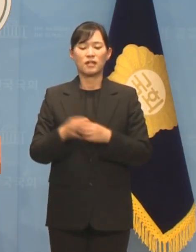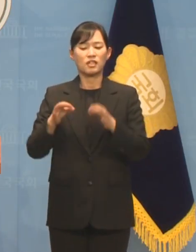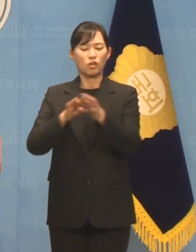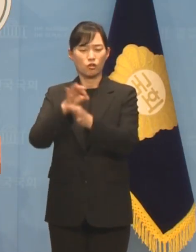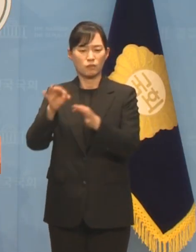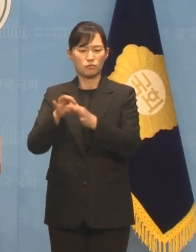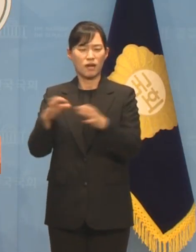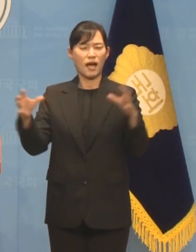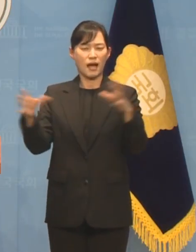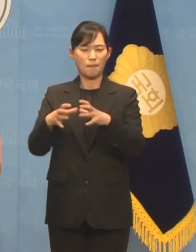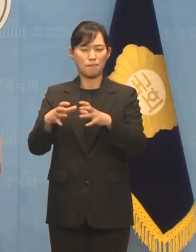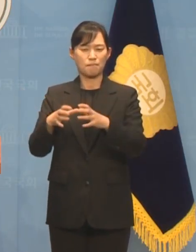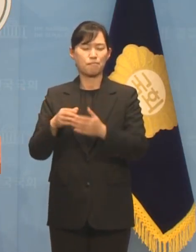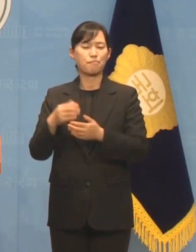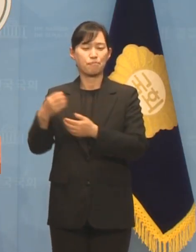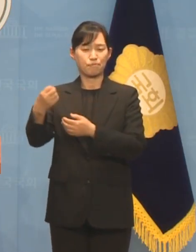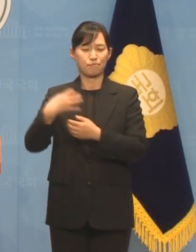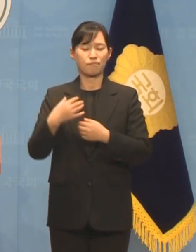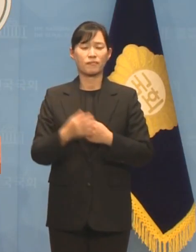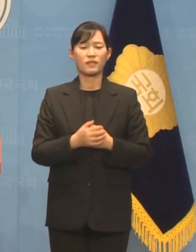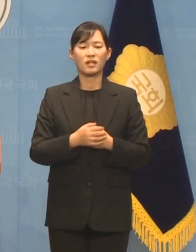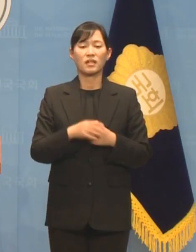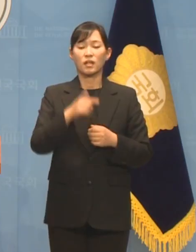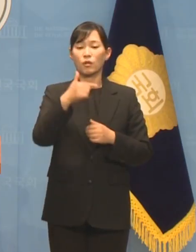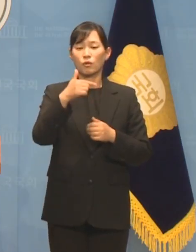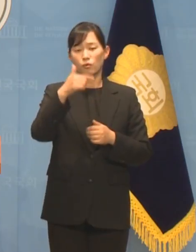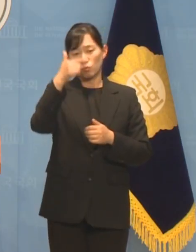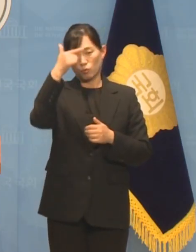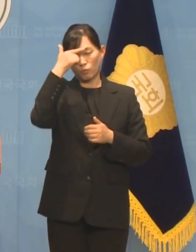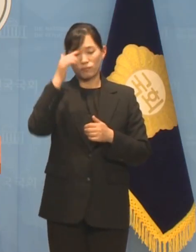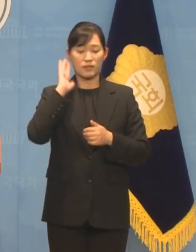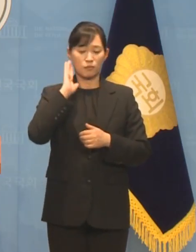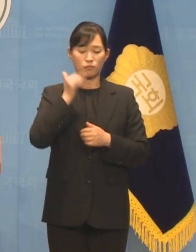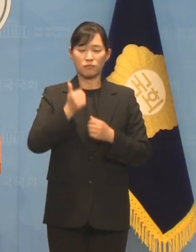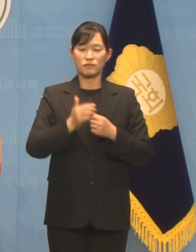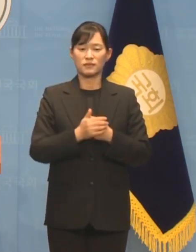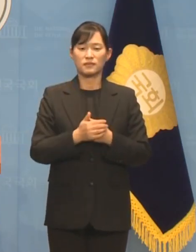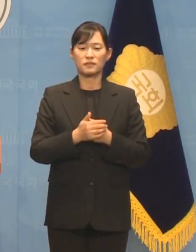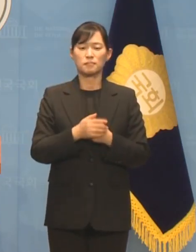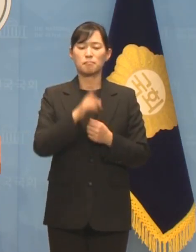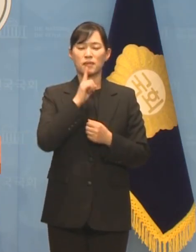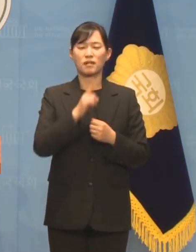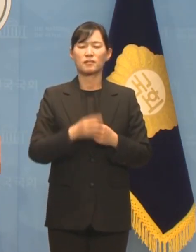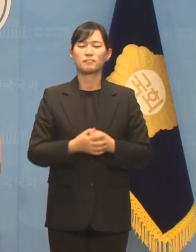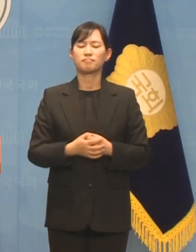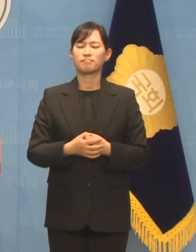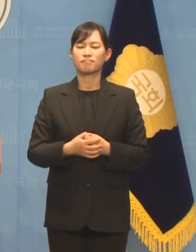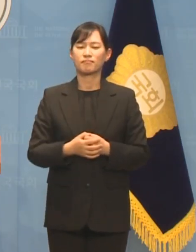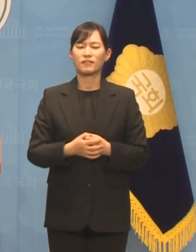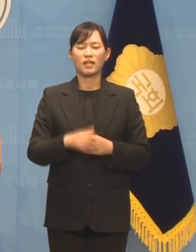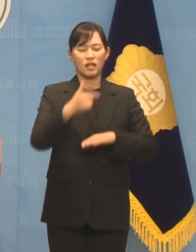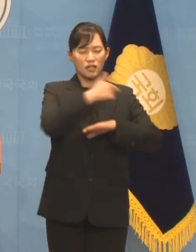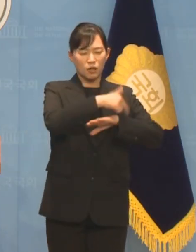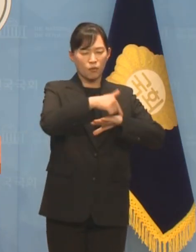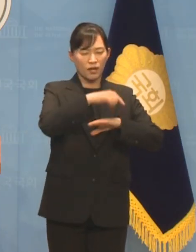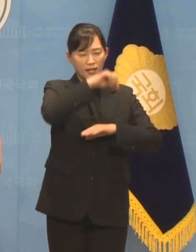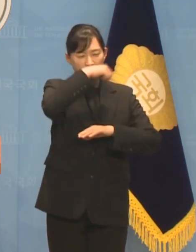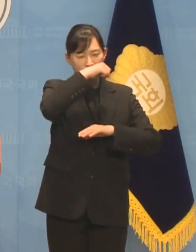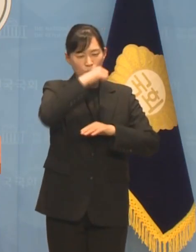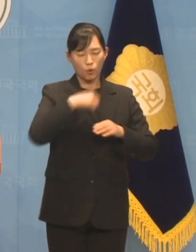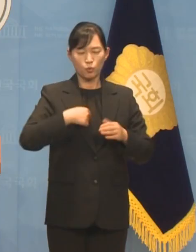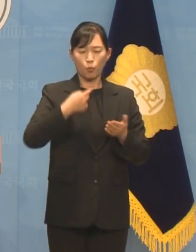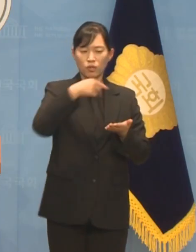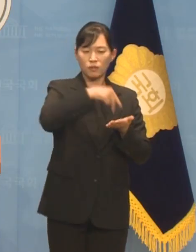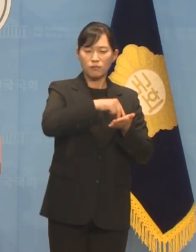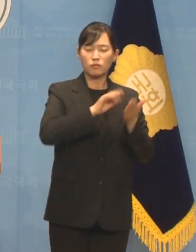재정경제부와 통합하는 방안을 제시했습니다. 그 당시 노무현 대통령은 기자회견을 열고 이렇게 말했습니다. 기획예산처가 독립하고